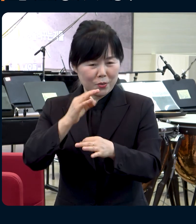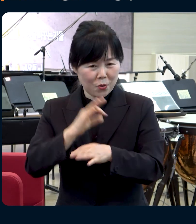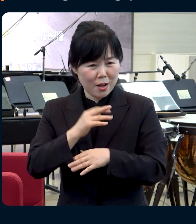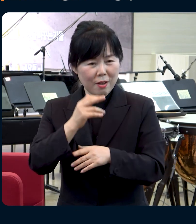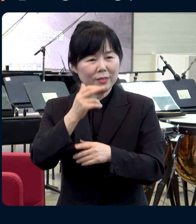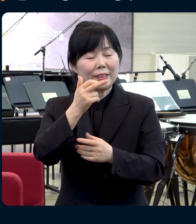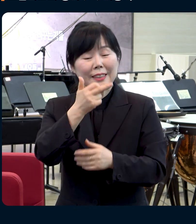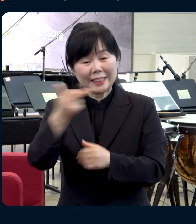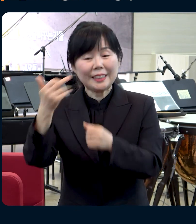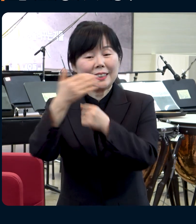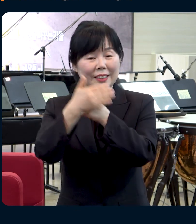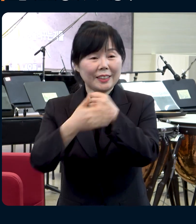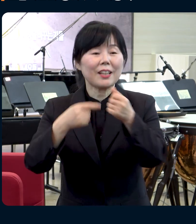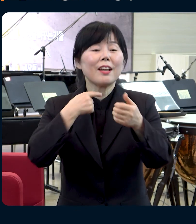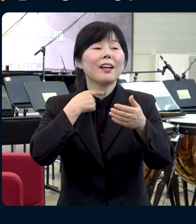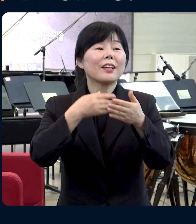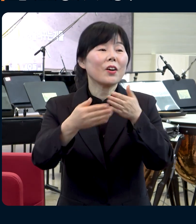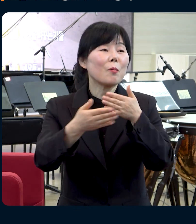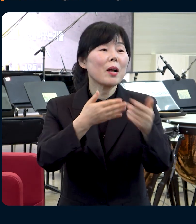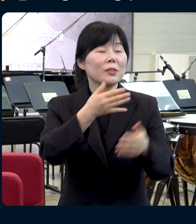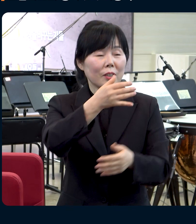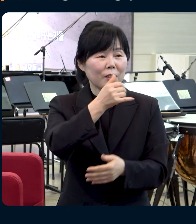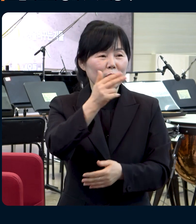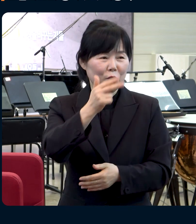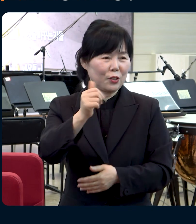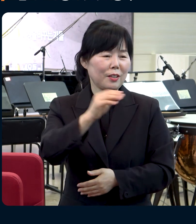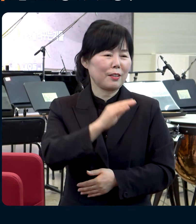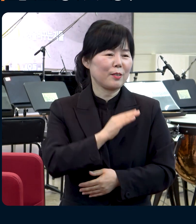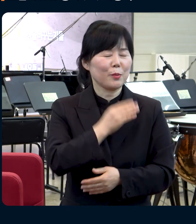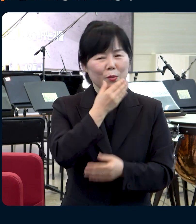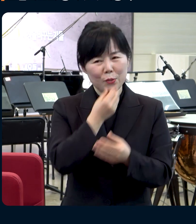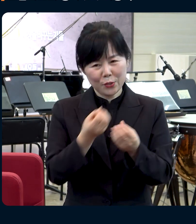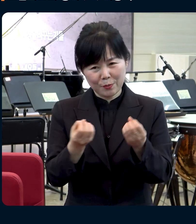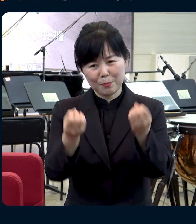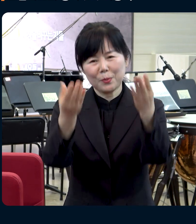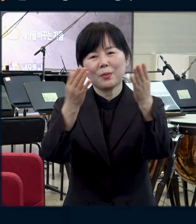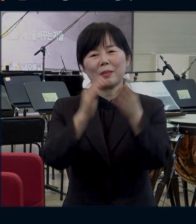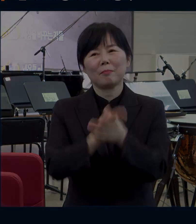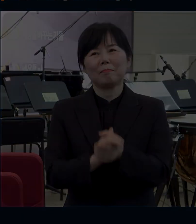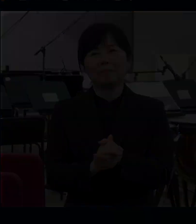은혜를 경험하신 여러분 모두가 되시길 주의 이름으로 축원합니다. 기도하겠습니다.